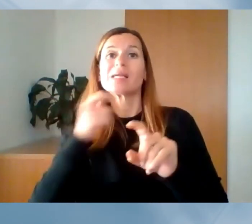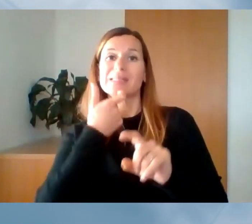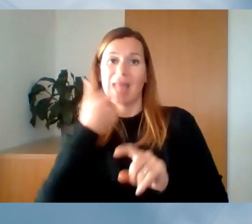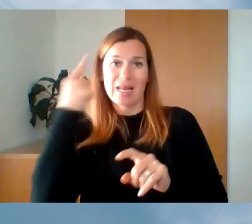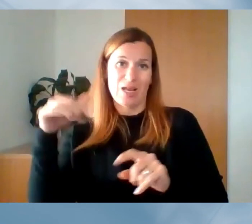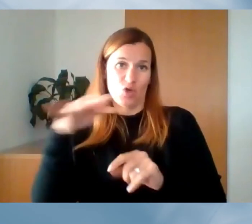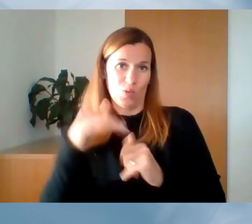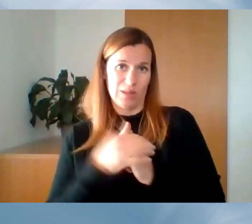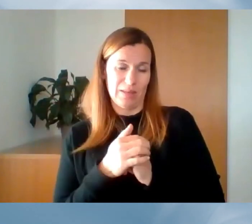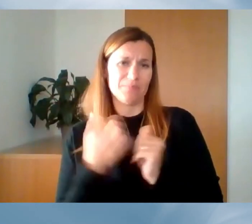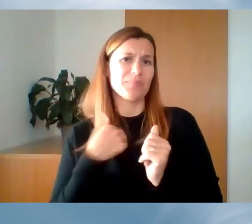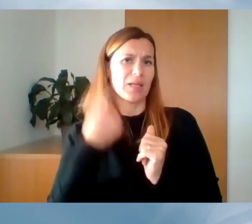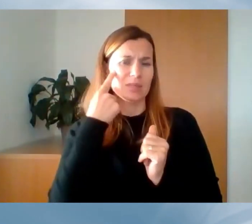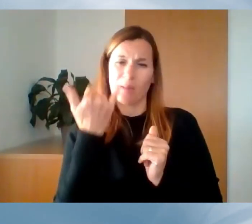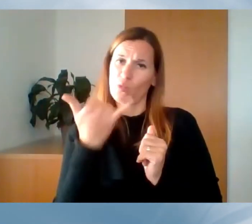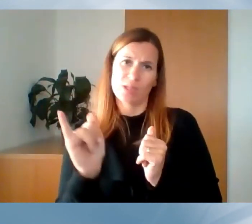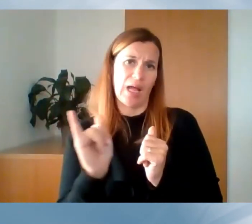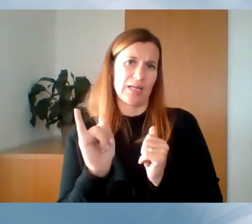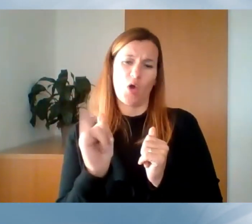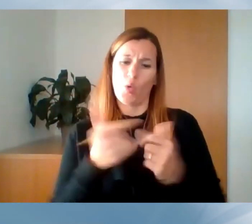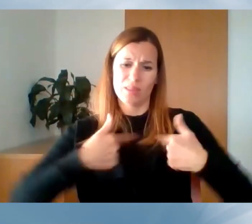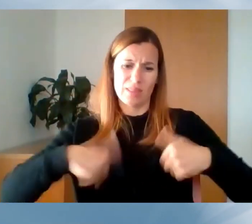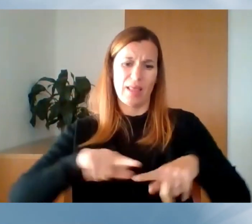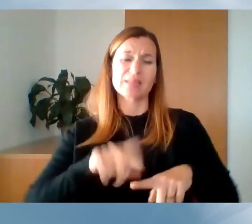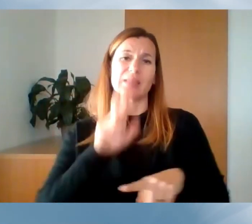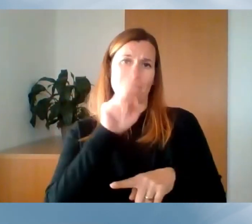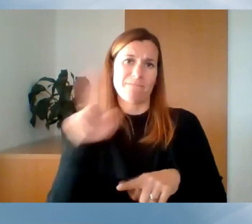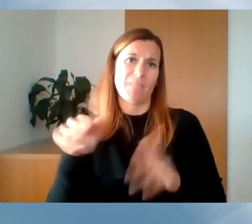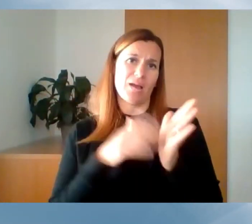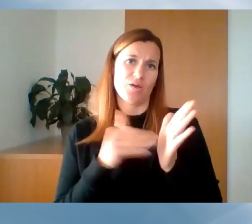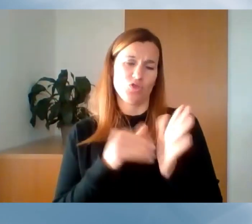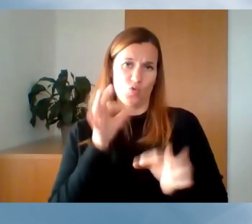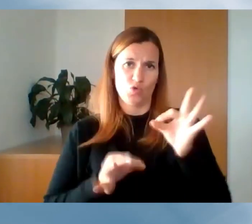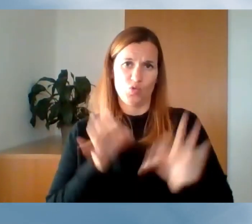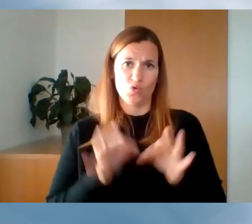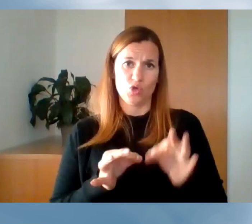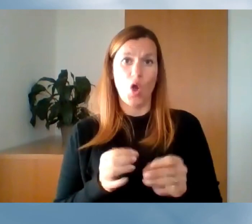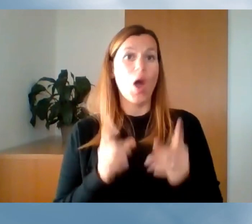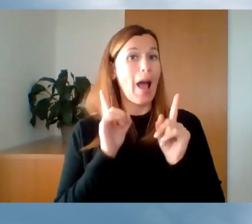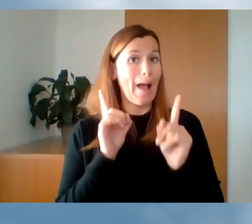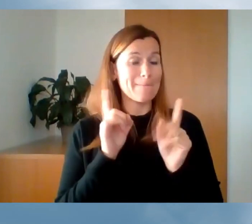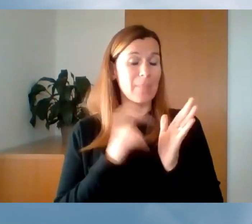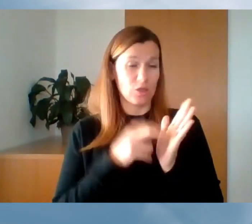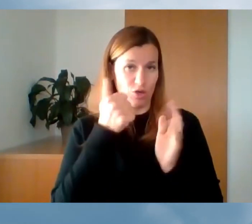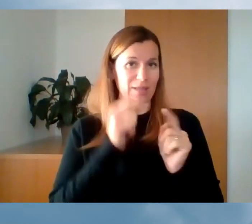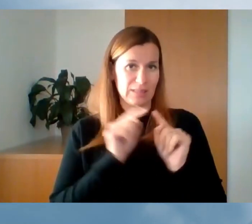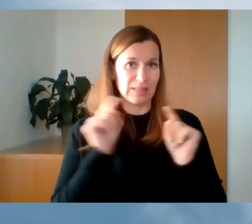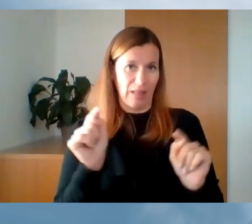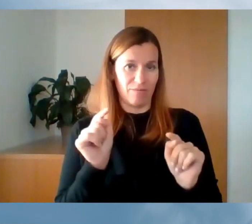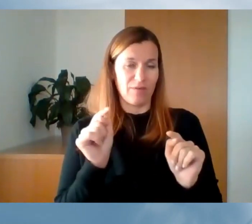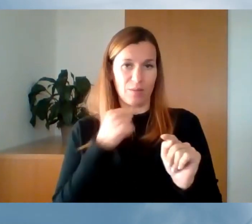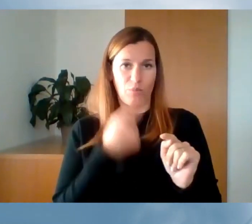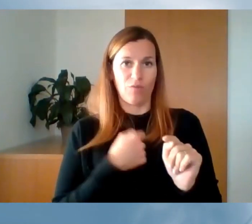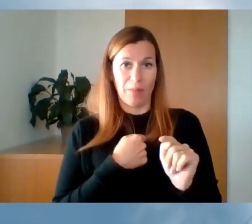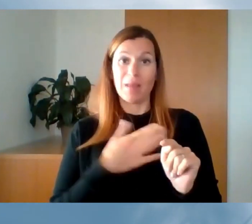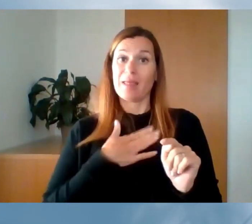v domu za stare ljudi. To mislim, da ima vsak od nas kakšno izkušnjo. Vendar bom pa še en